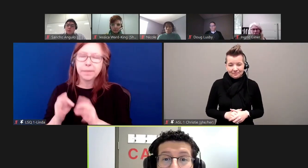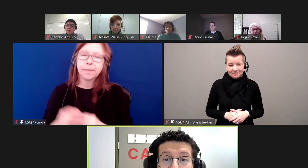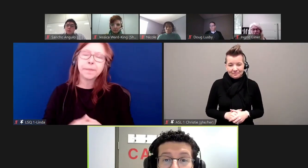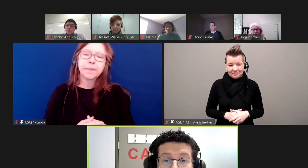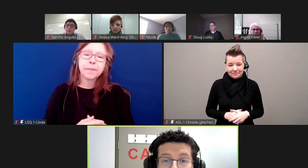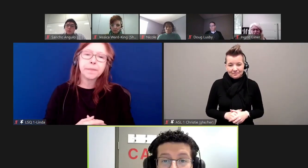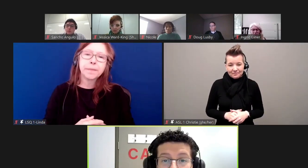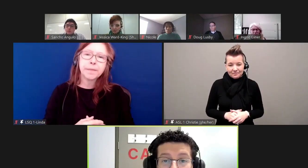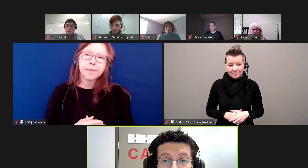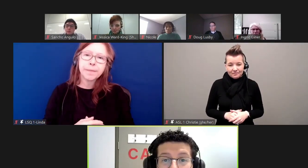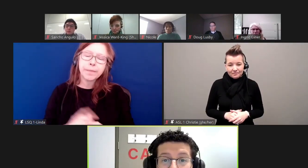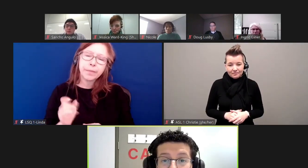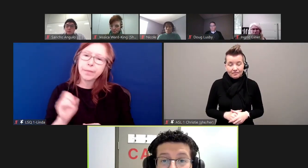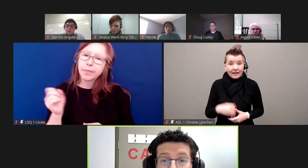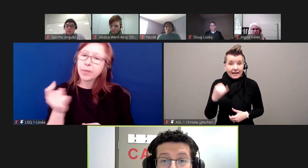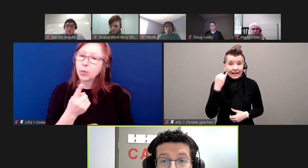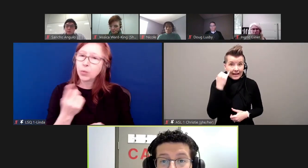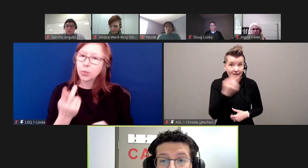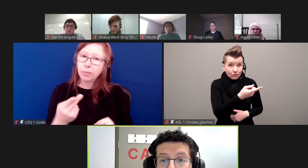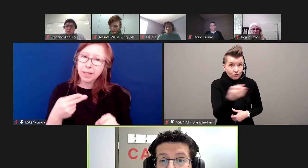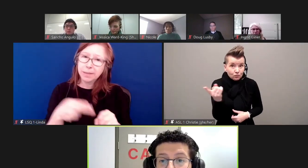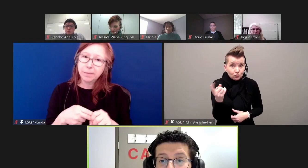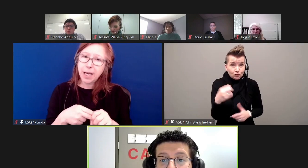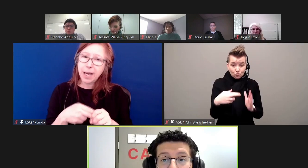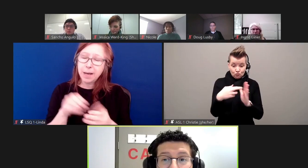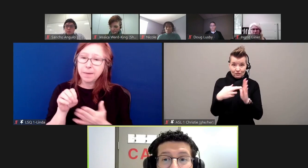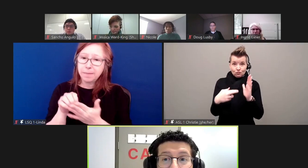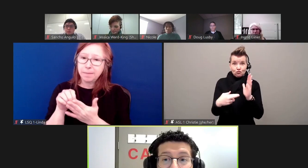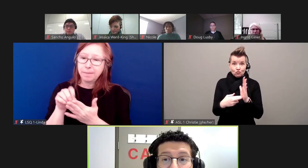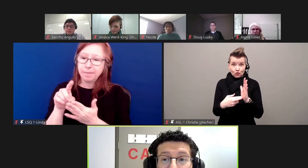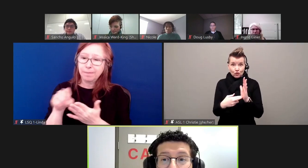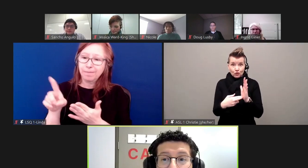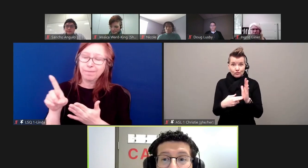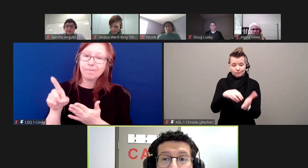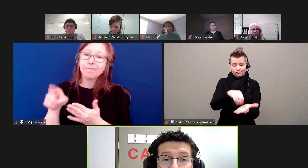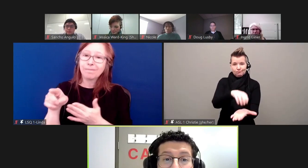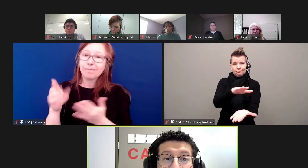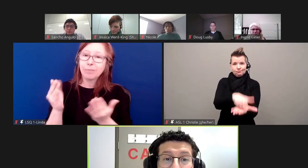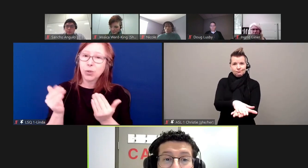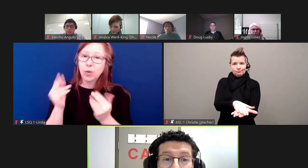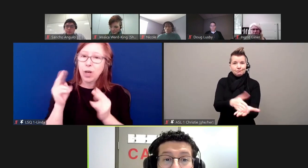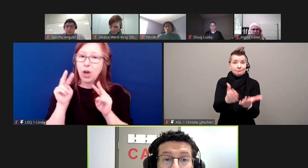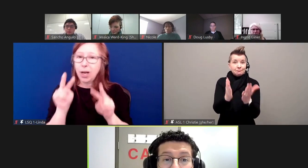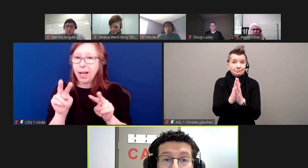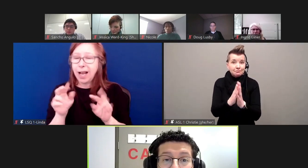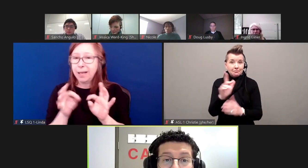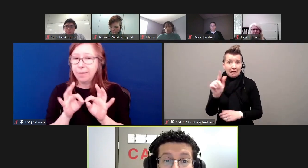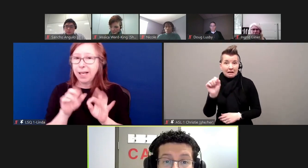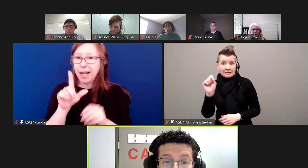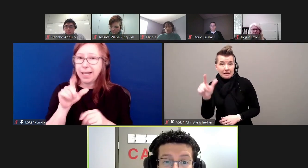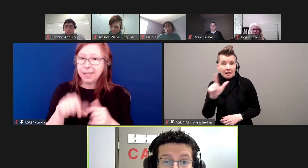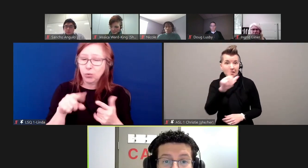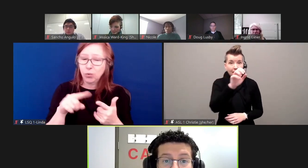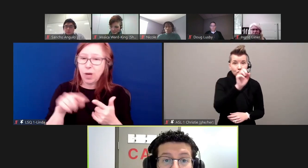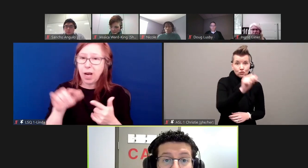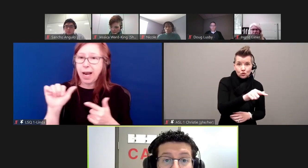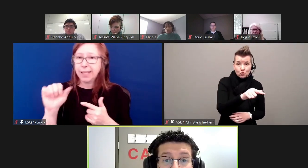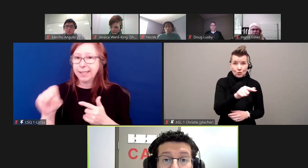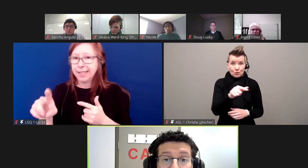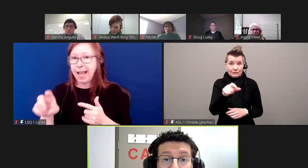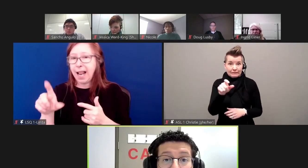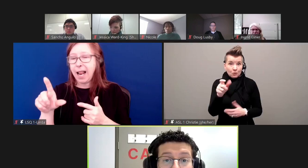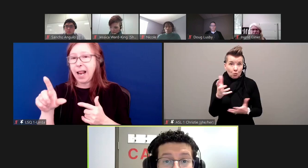Tous les participants qui ont indiqué avoir besoin de l'ASL ou de la LSQ lors de leur inscription ont reçu